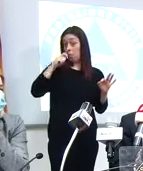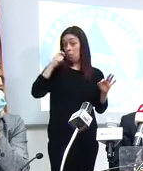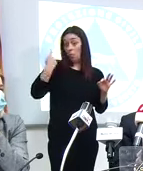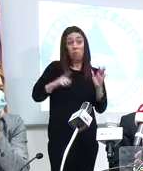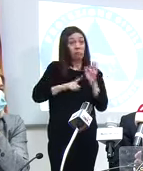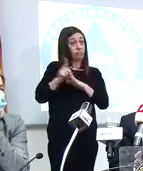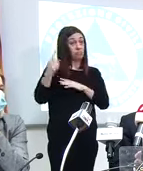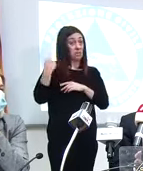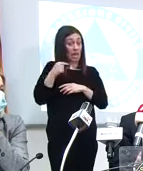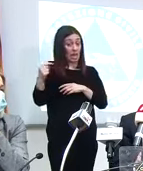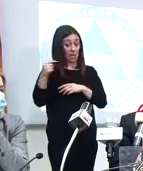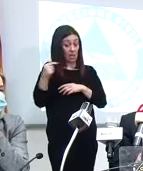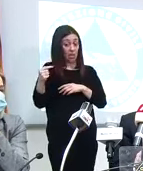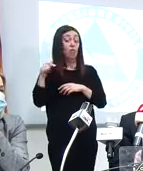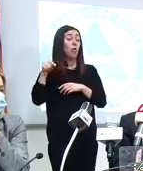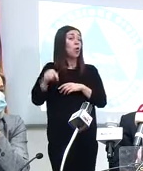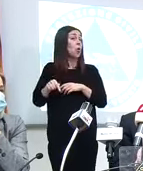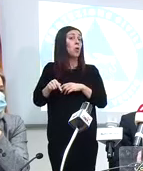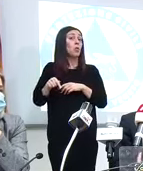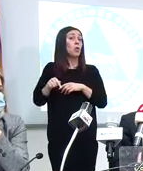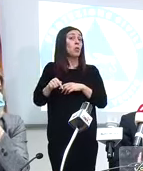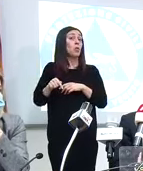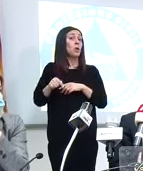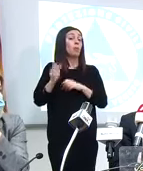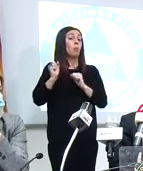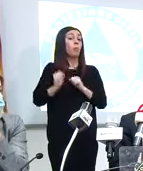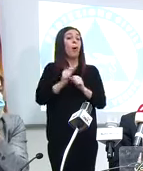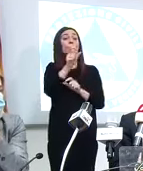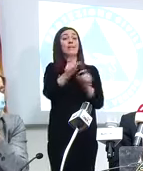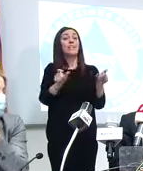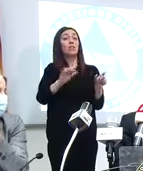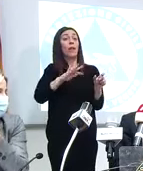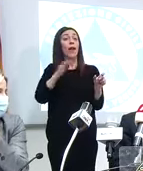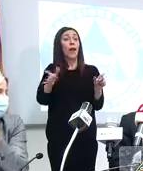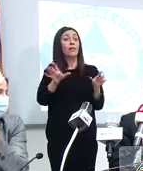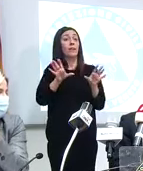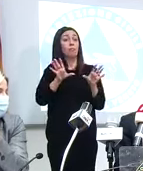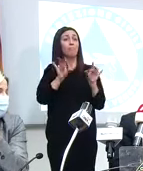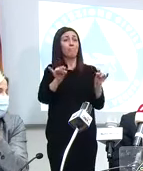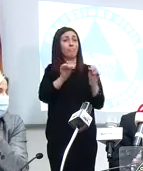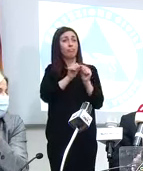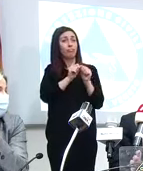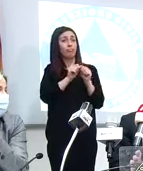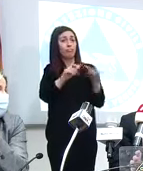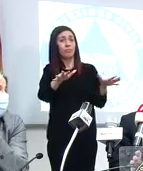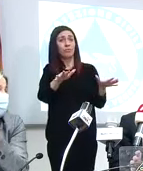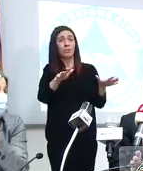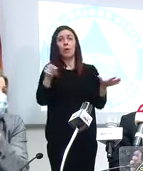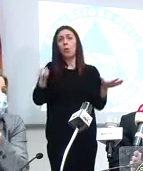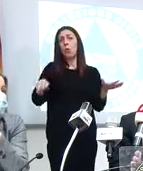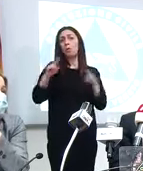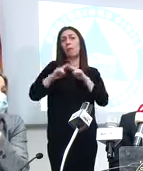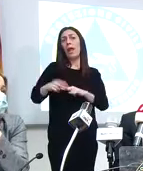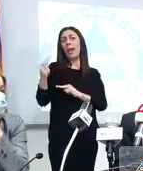rimane asintomatico. Quando ce ne rendiamo conto, noi abbiamo 7, 8, 12, 14